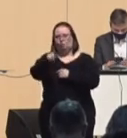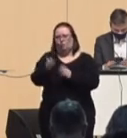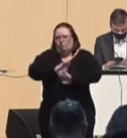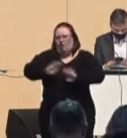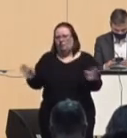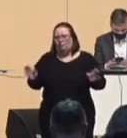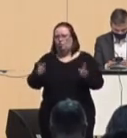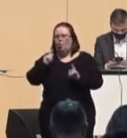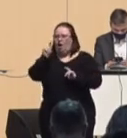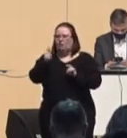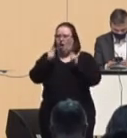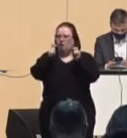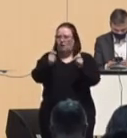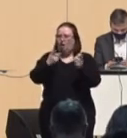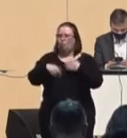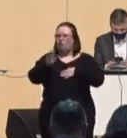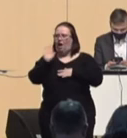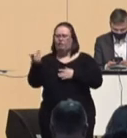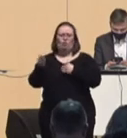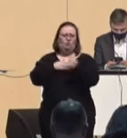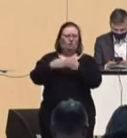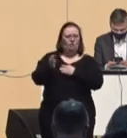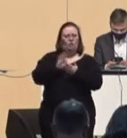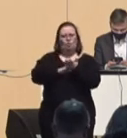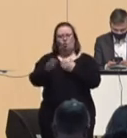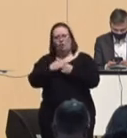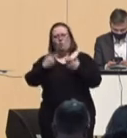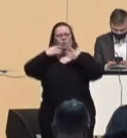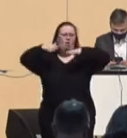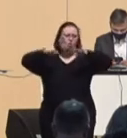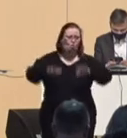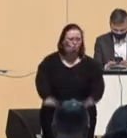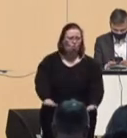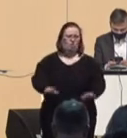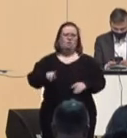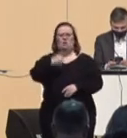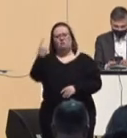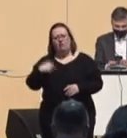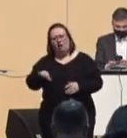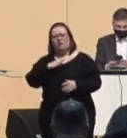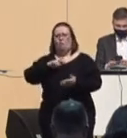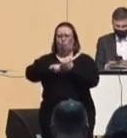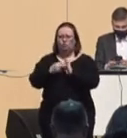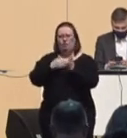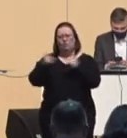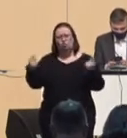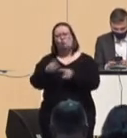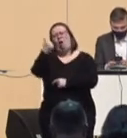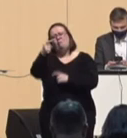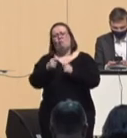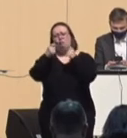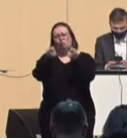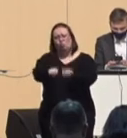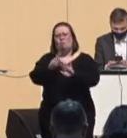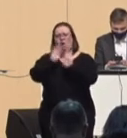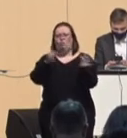einfacher, kleiner Antrag, frei von Emotionen. Bitte, bitte, bitte beruhigen Sie sich, lassen Sie uns nächstes Jahr politisch weiter streiten und jetzt einfach diesen einfachen Beschluss